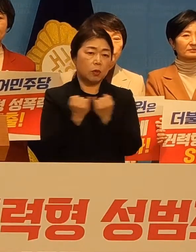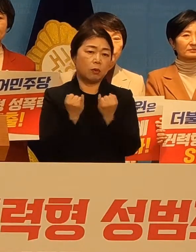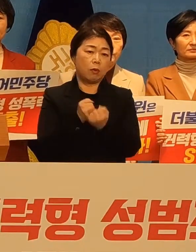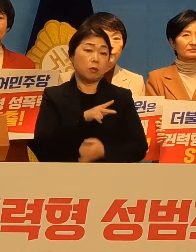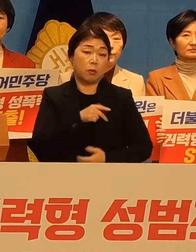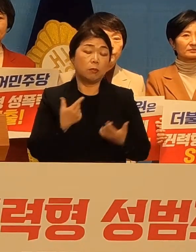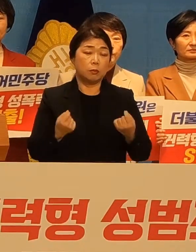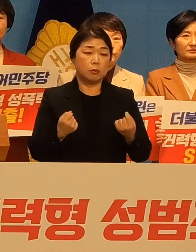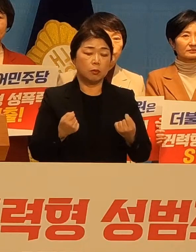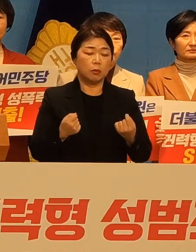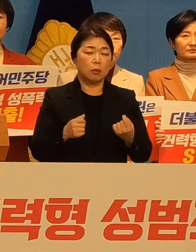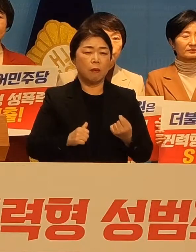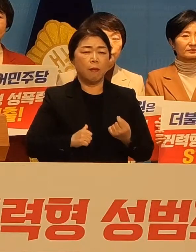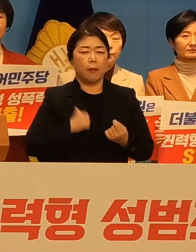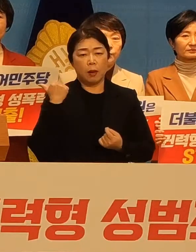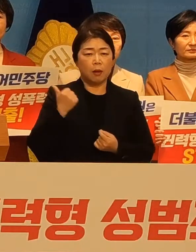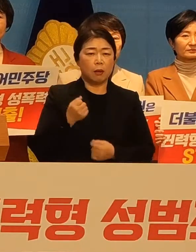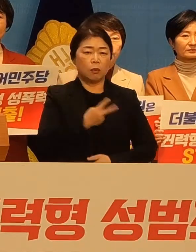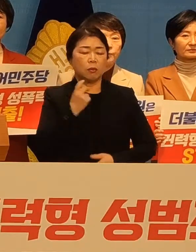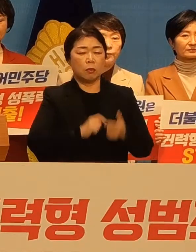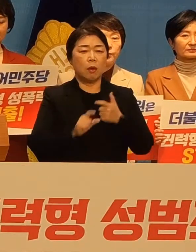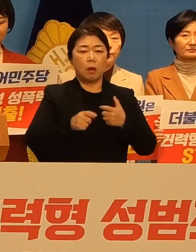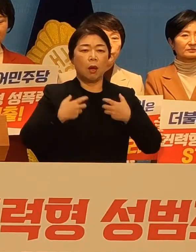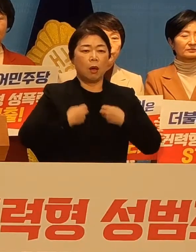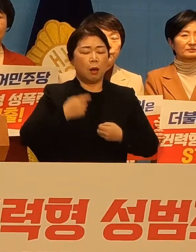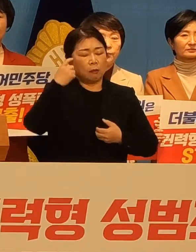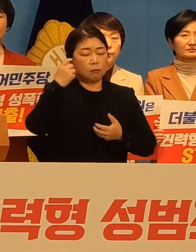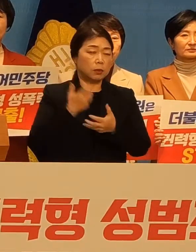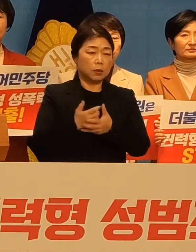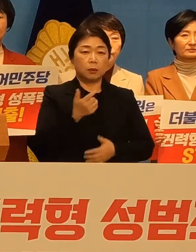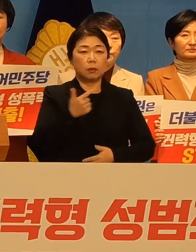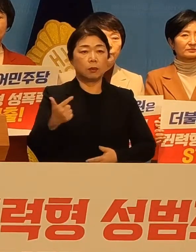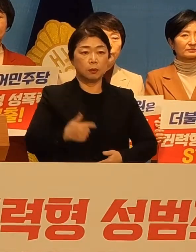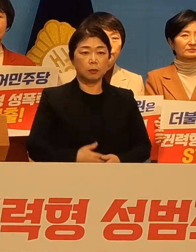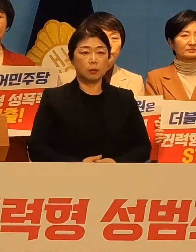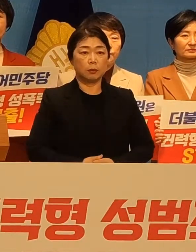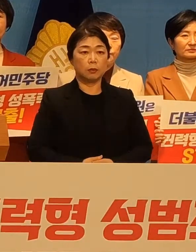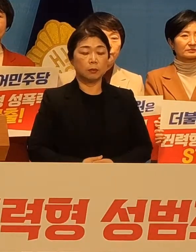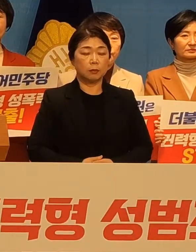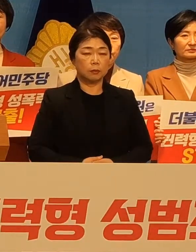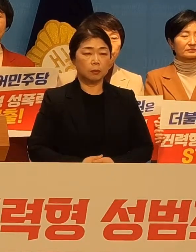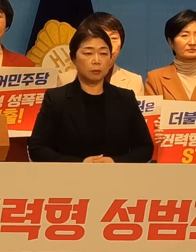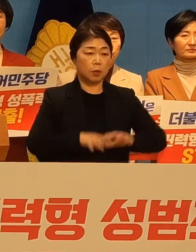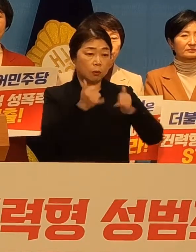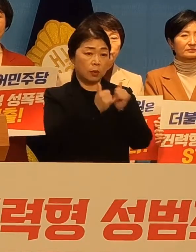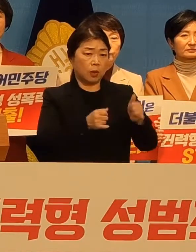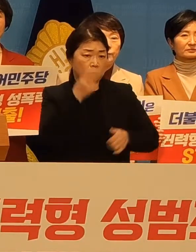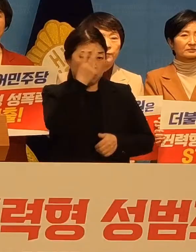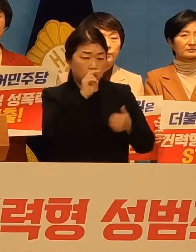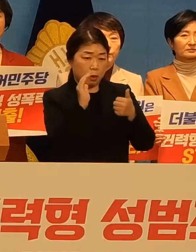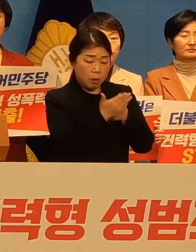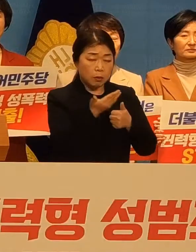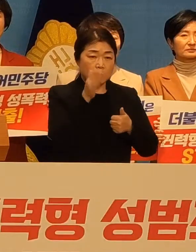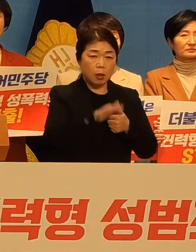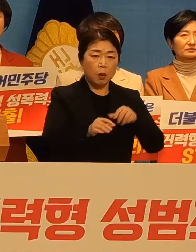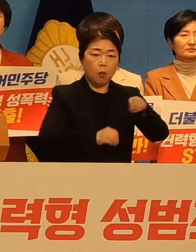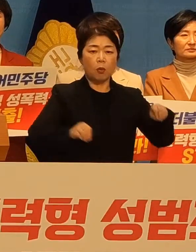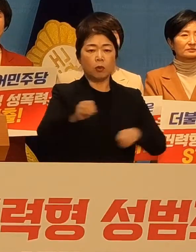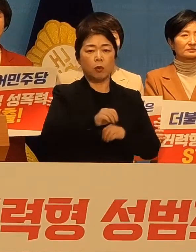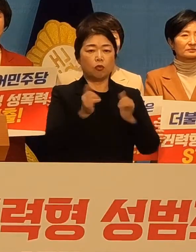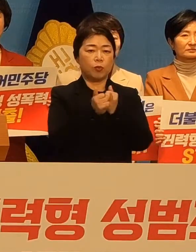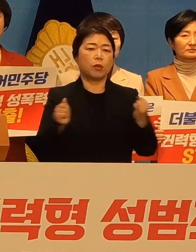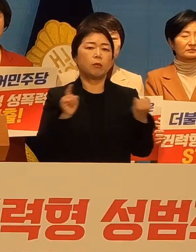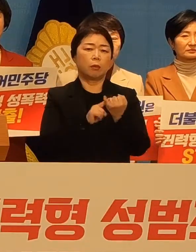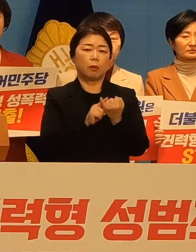지금 분노를 넘어 참담함을 금할 수 없습니다. 국민을 지켜야 할 국회의원이 오히려 국민인 한